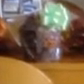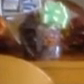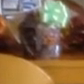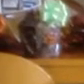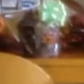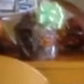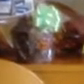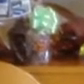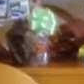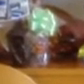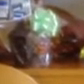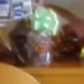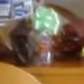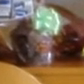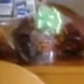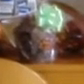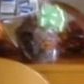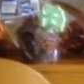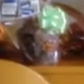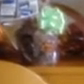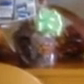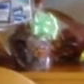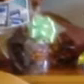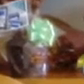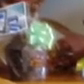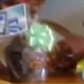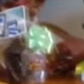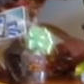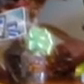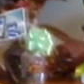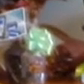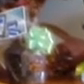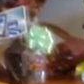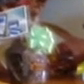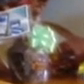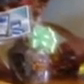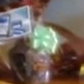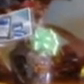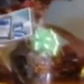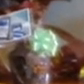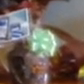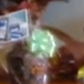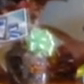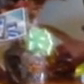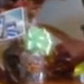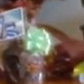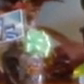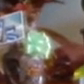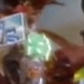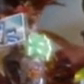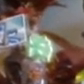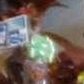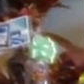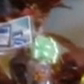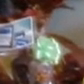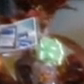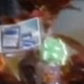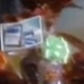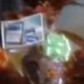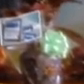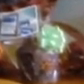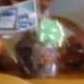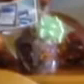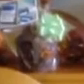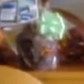re-evolucionario. En tu patria de vientos y anaqueles, somos tu río que te bebe a